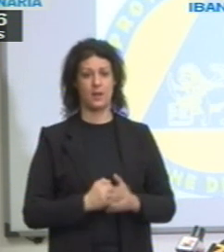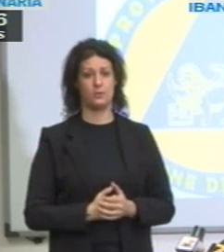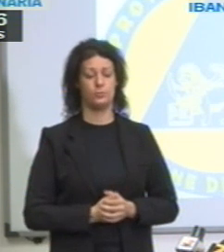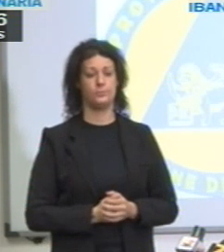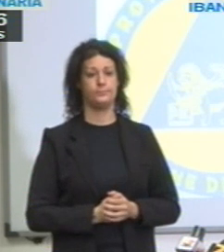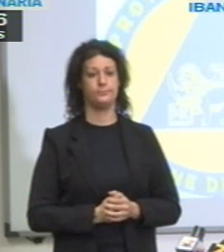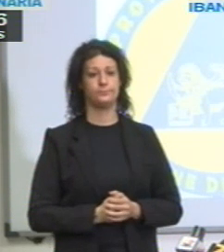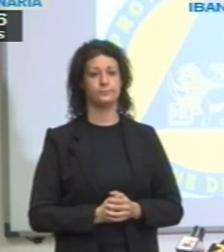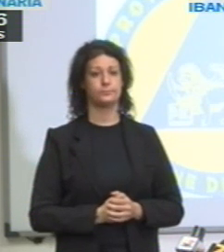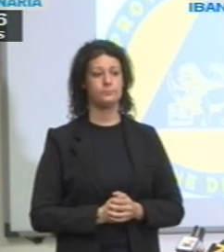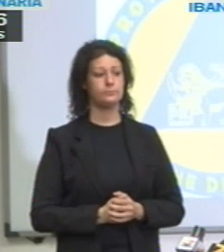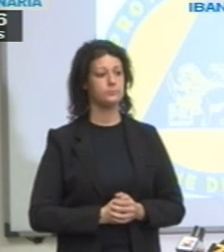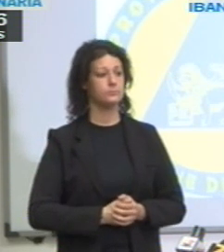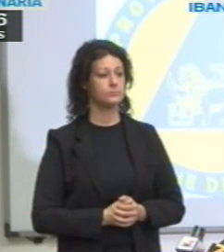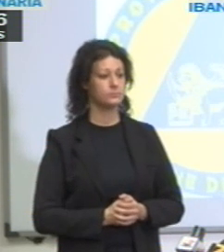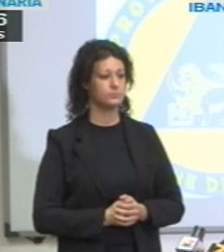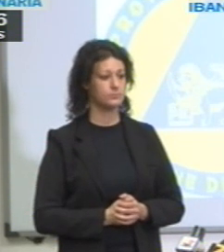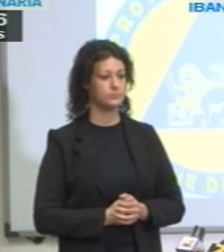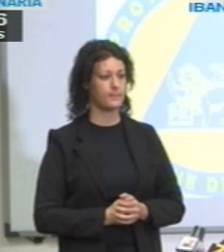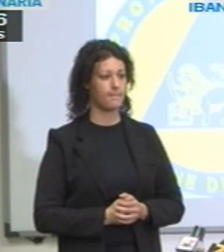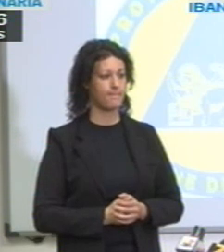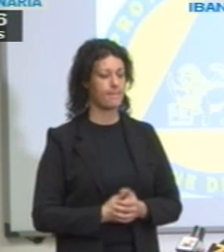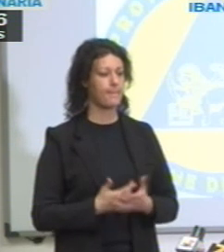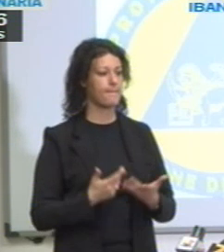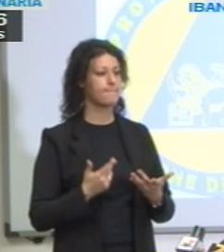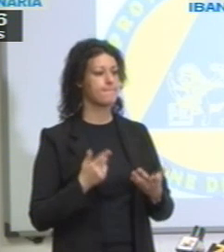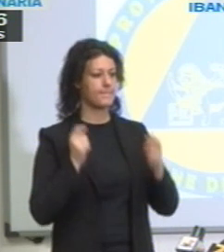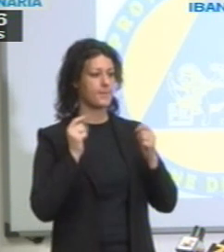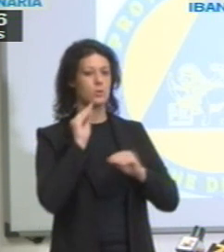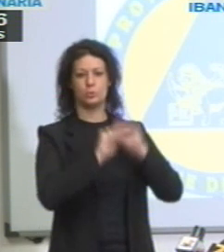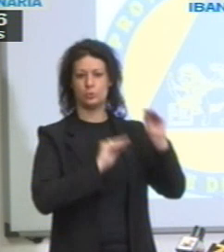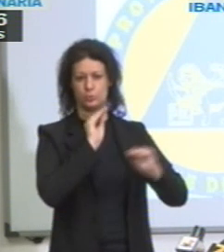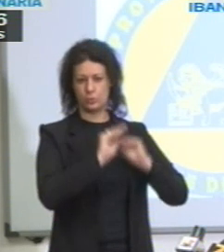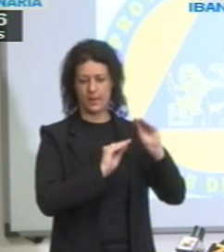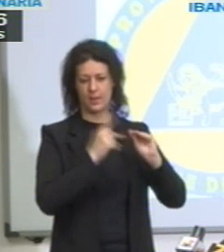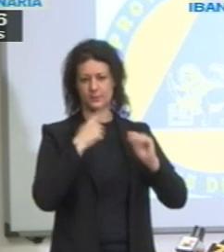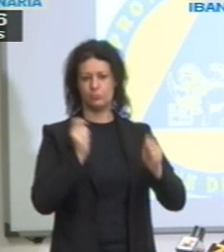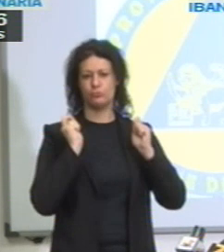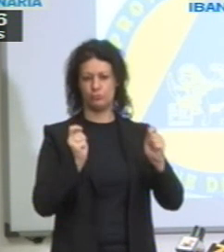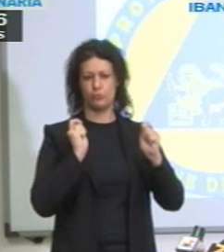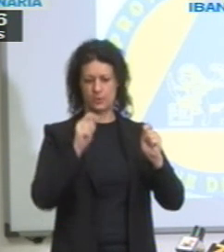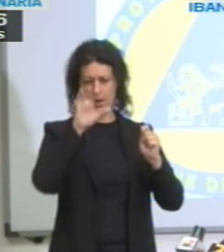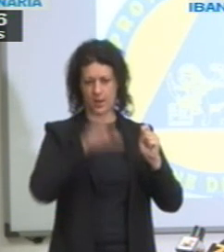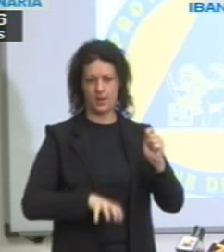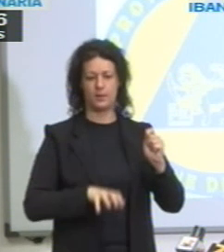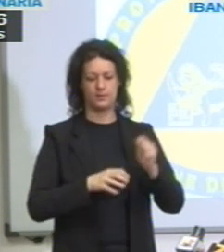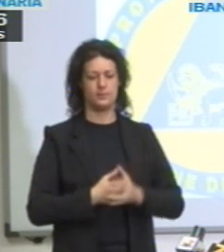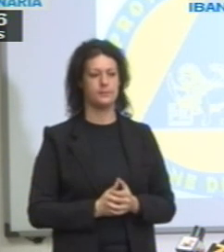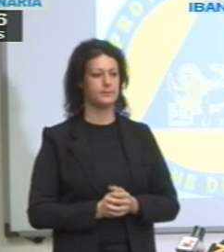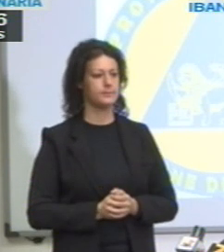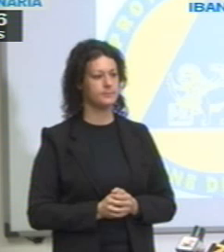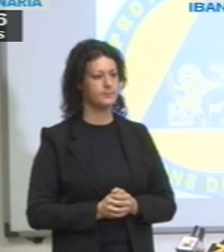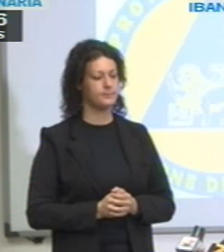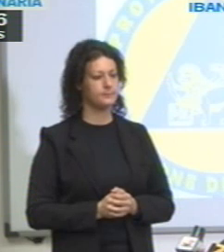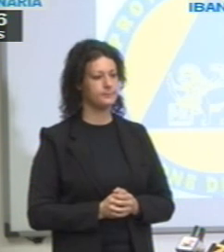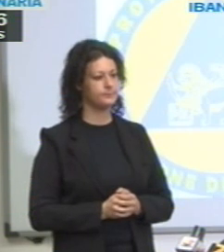Allora, come dicevo prima, abbiamo dopo il giorno di festa veramente tantissime domande da agenzie, quotidiani e siti